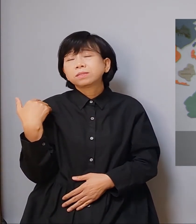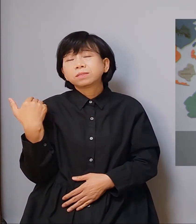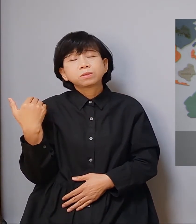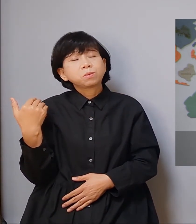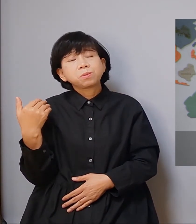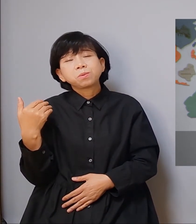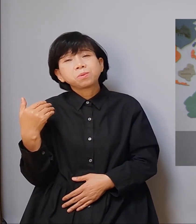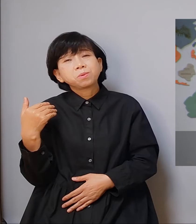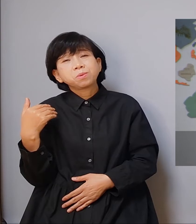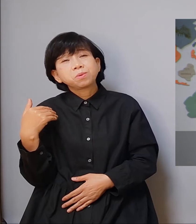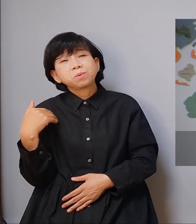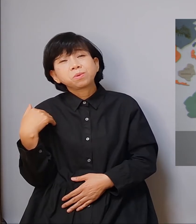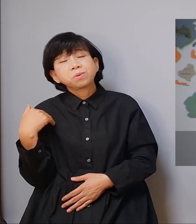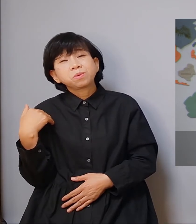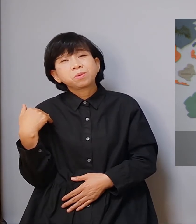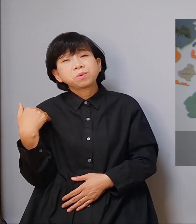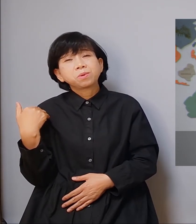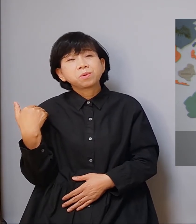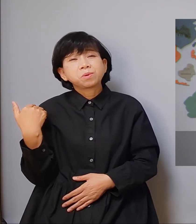모르고